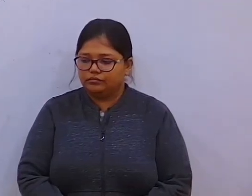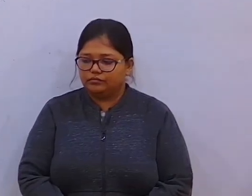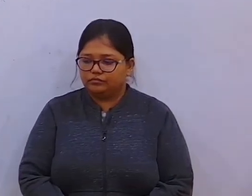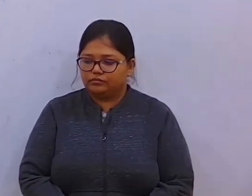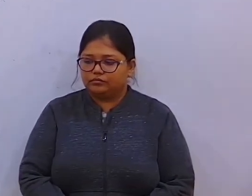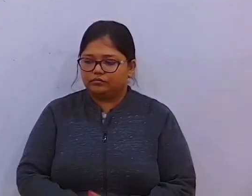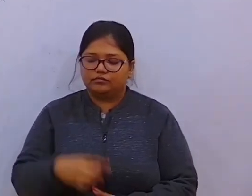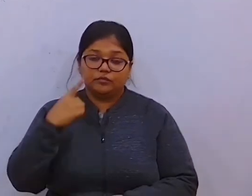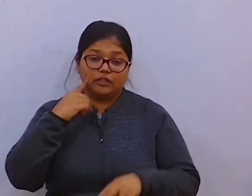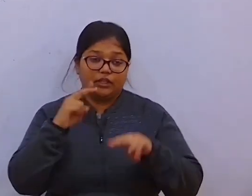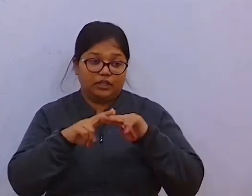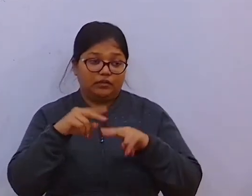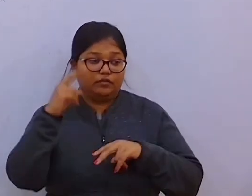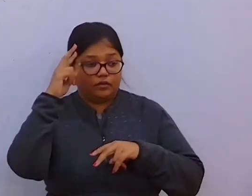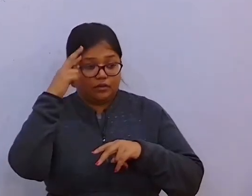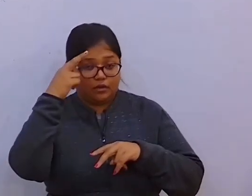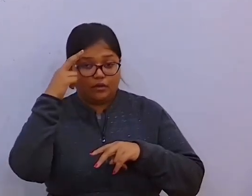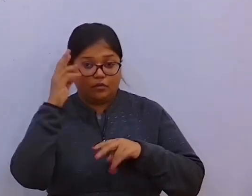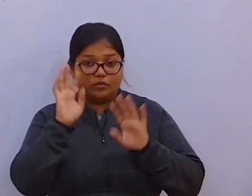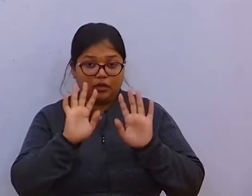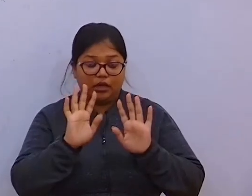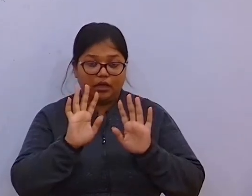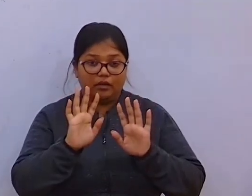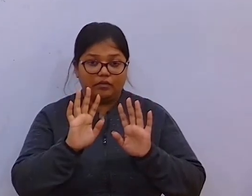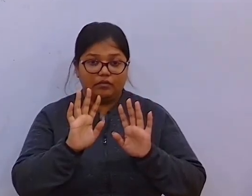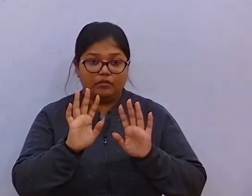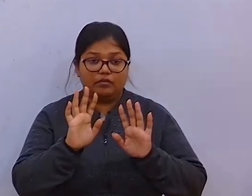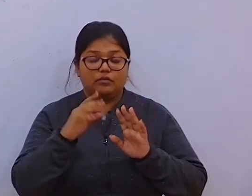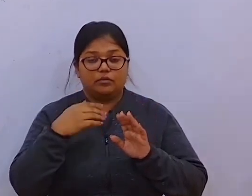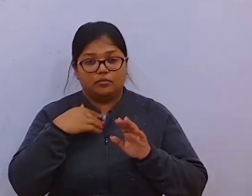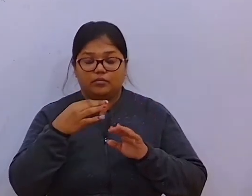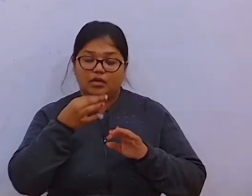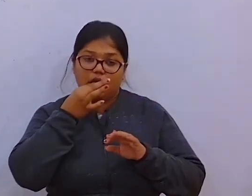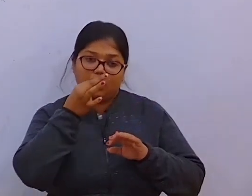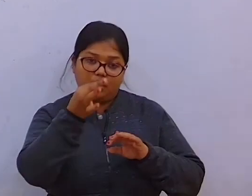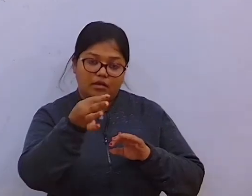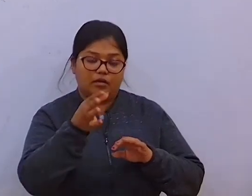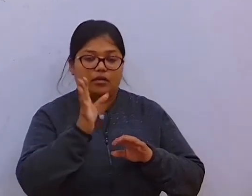किसी को डाउट है तो मैं फिर से समझाऊंगी, नहीं तो मैं लिखाऊंगी।